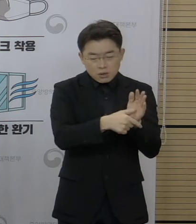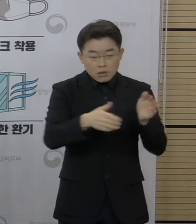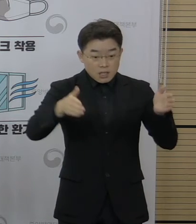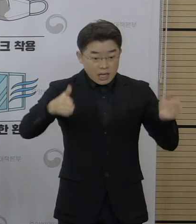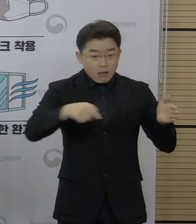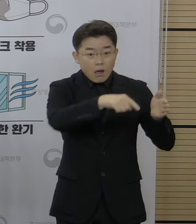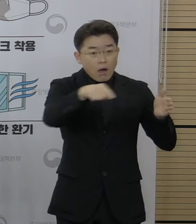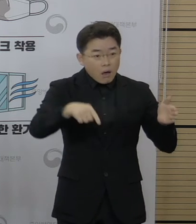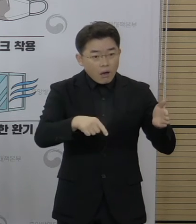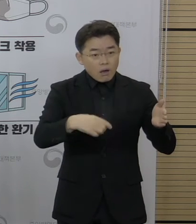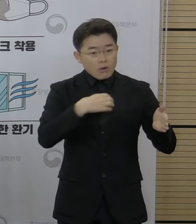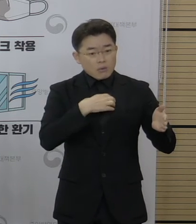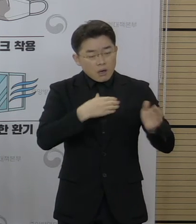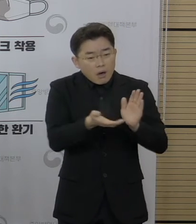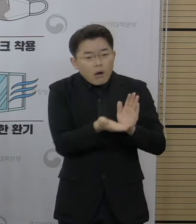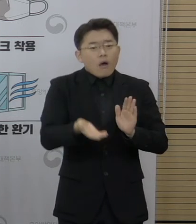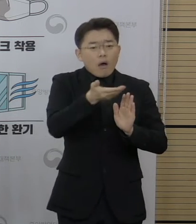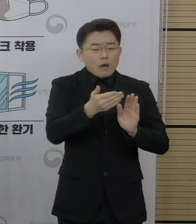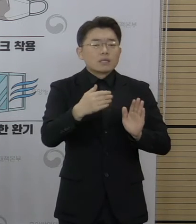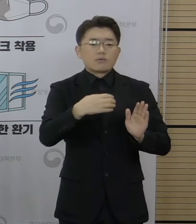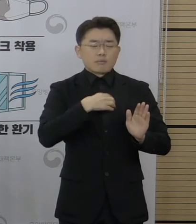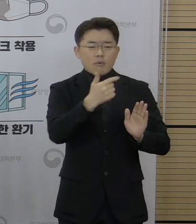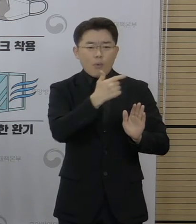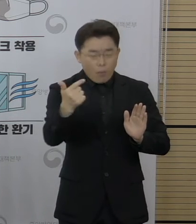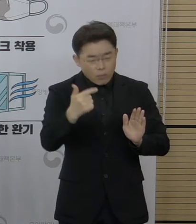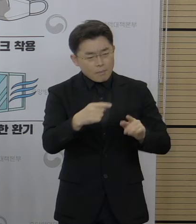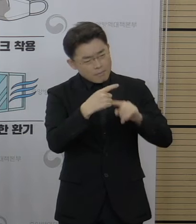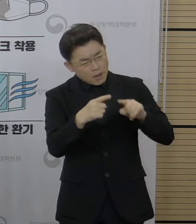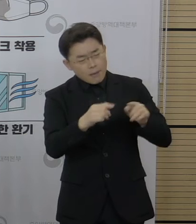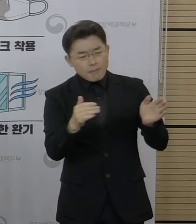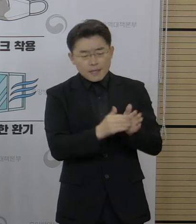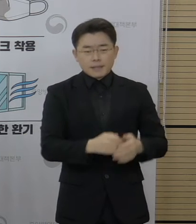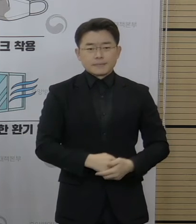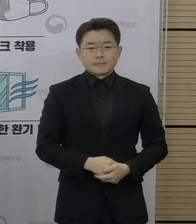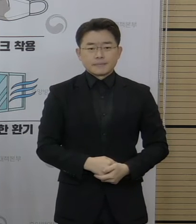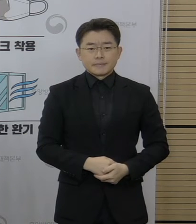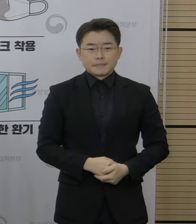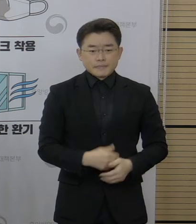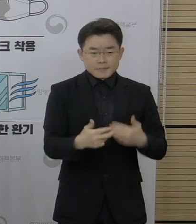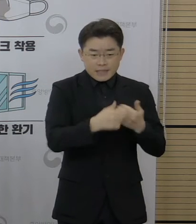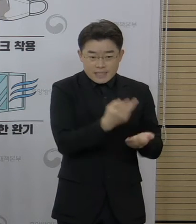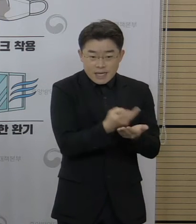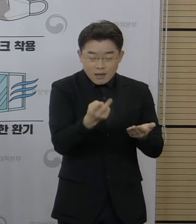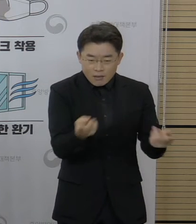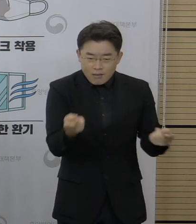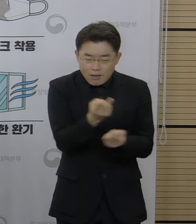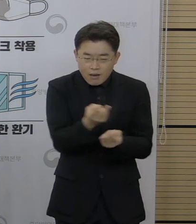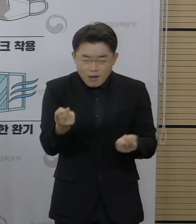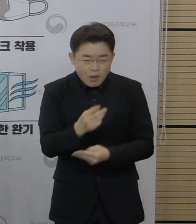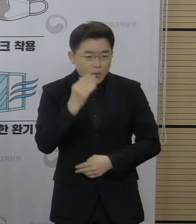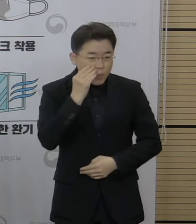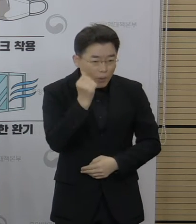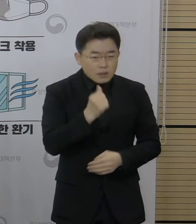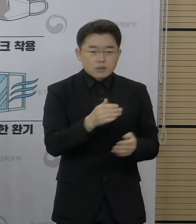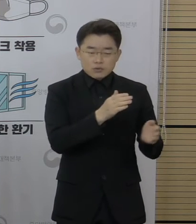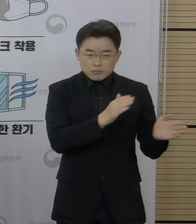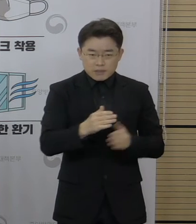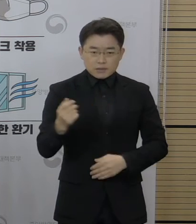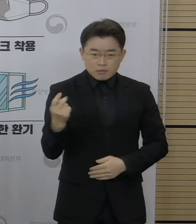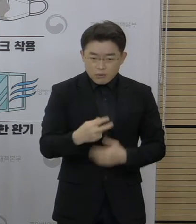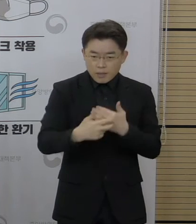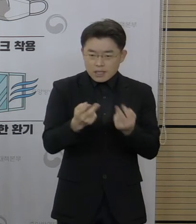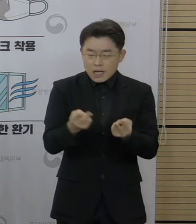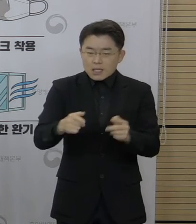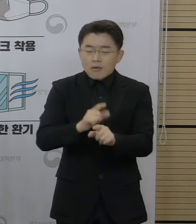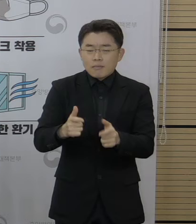높으므로 급격히 높아졌습니다 방역당국은 병상 회 종류를 높이고 또 추가 병상 확보 등